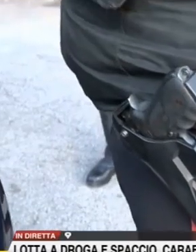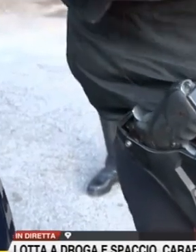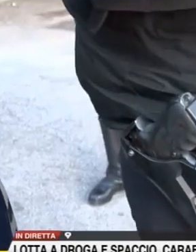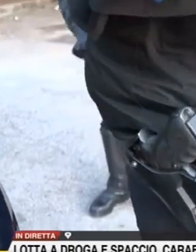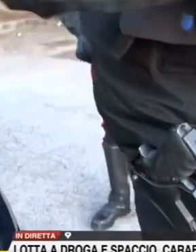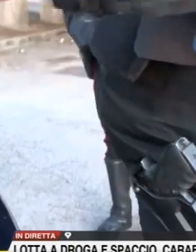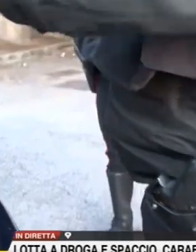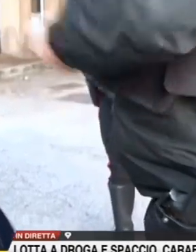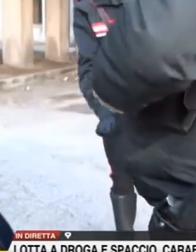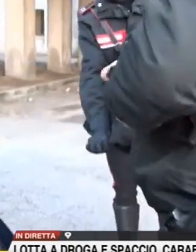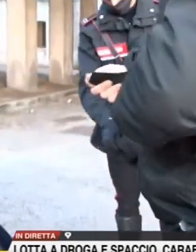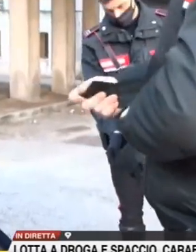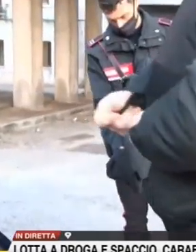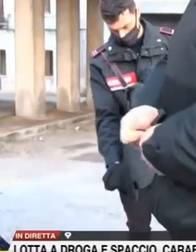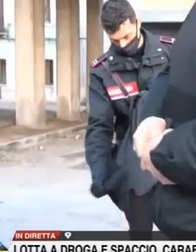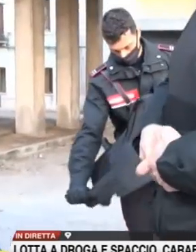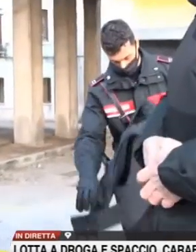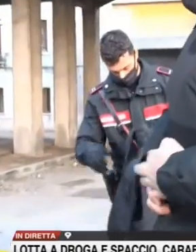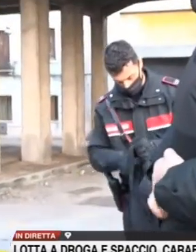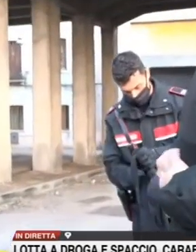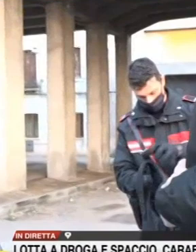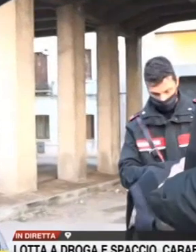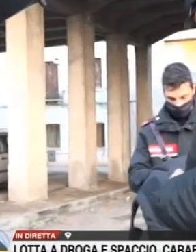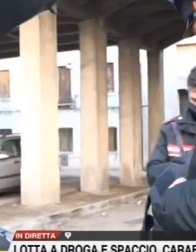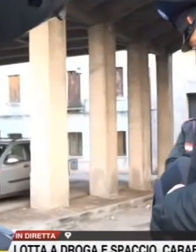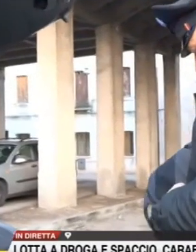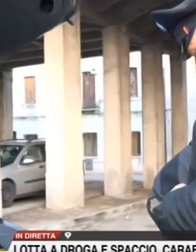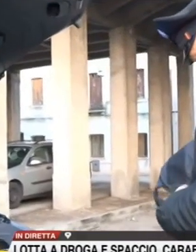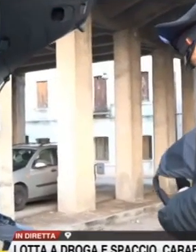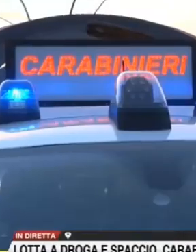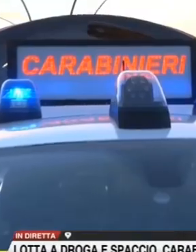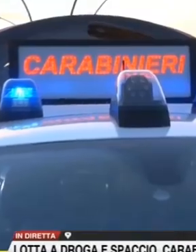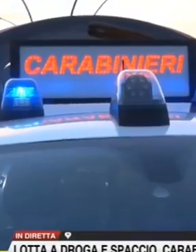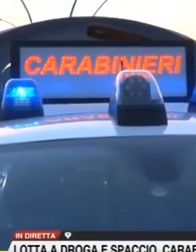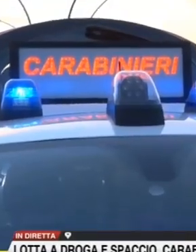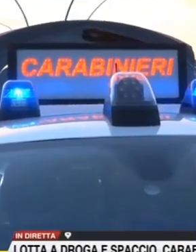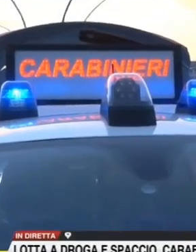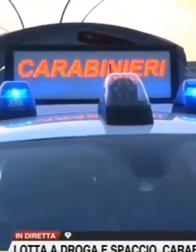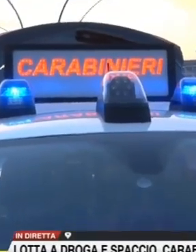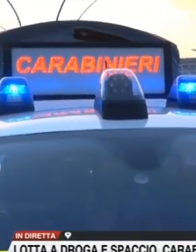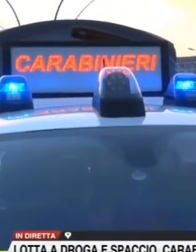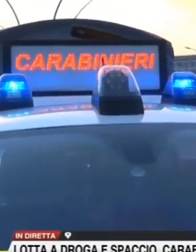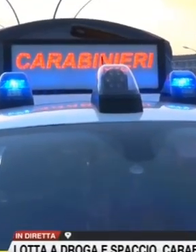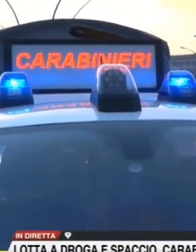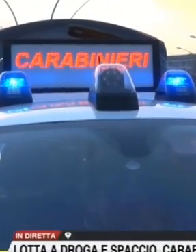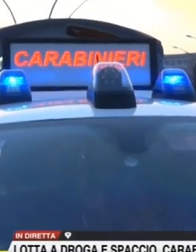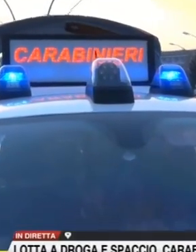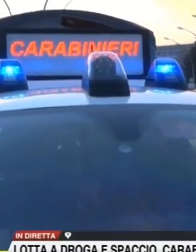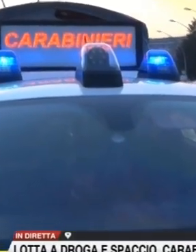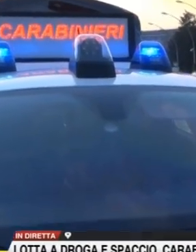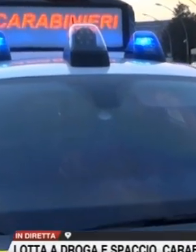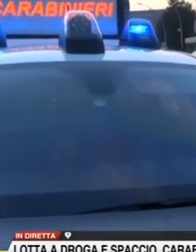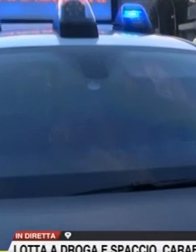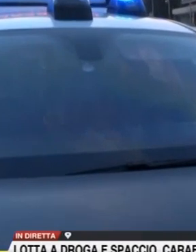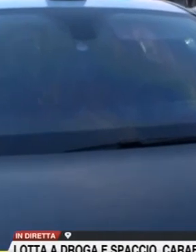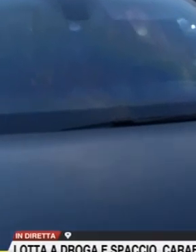evidente. E poi la pericolosità, come abbiamo più volte sottolineato, ma secondo me è utile rimarcarlo, che